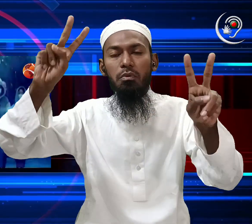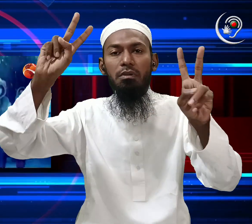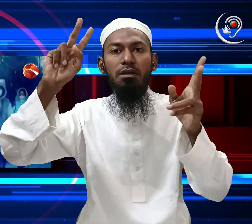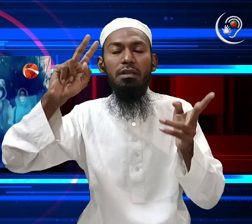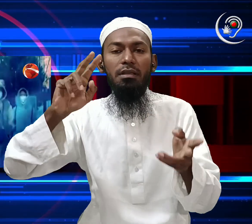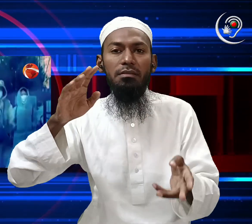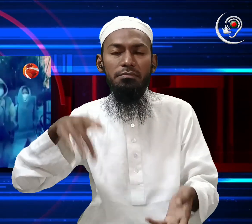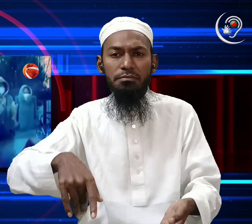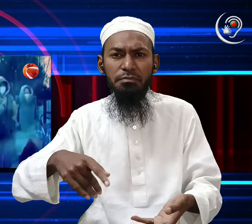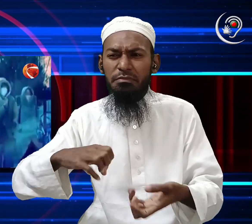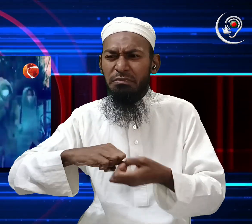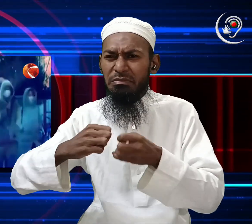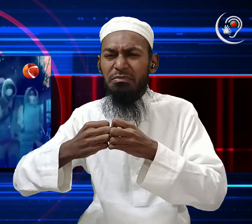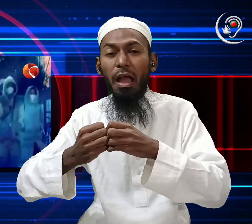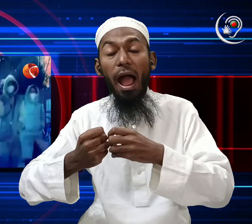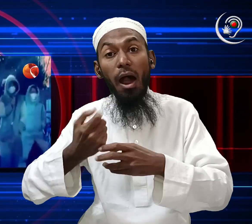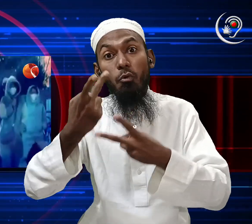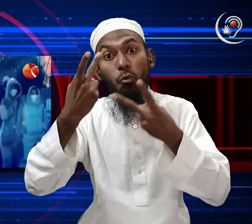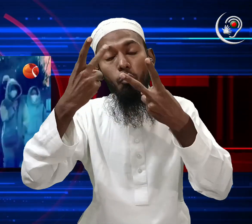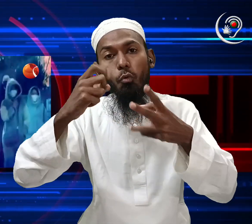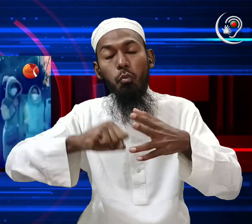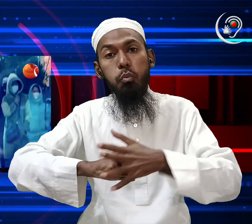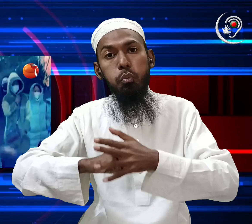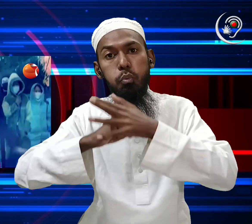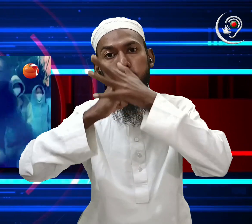আরও গুরুতর স্বাস্থ্য ঝুঁকি তৈরি করে।